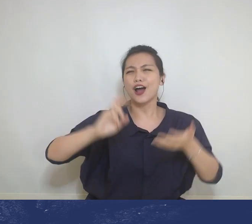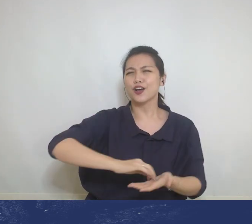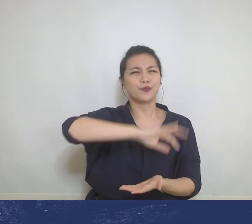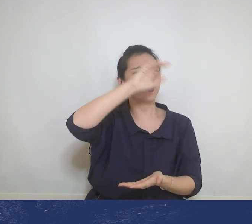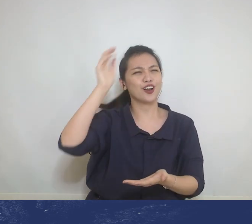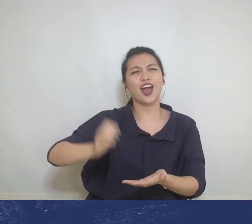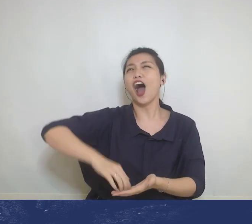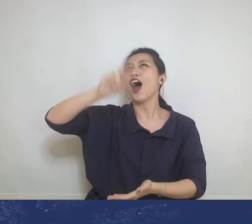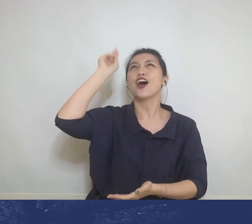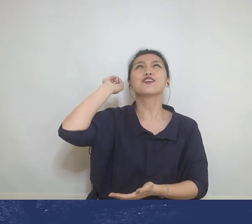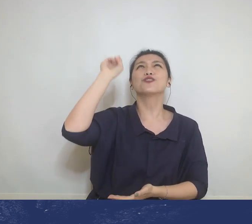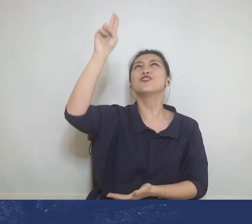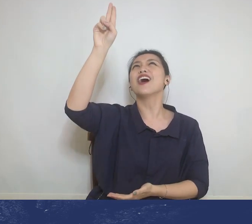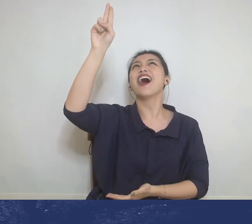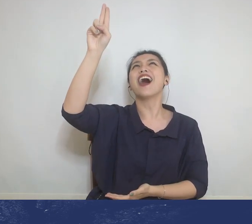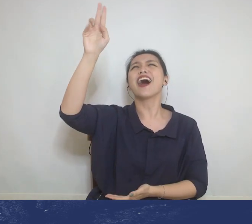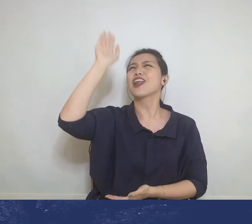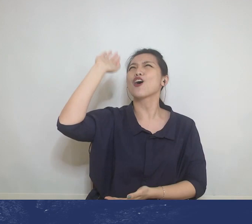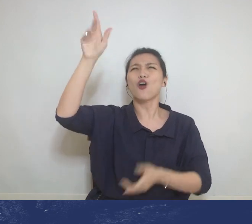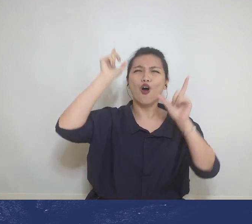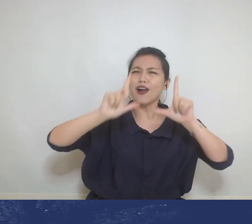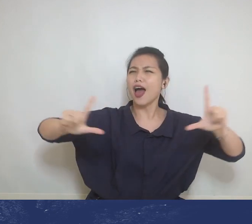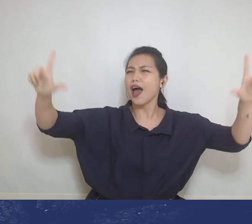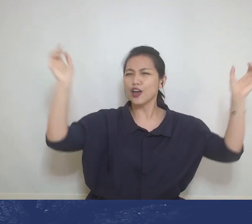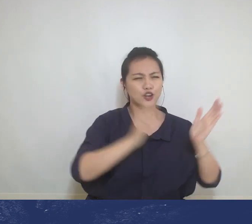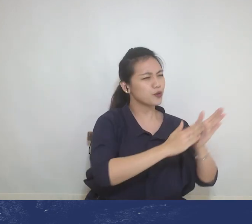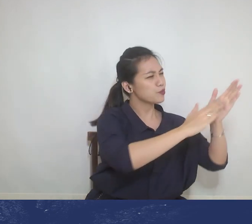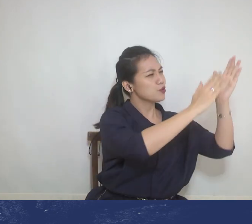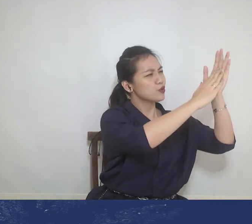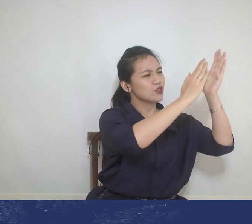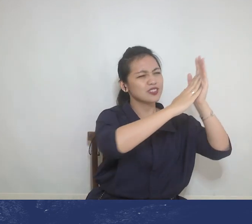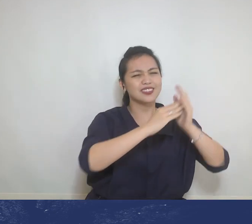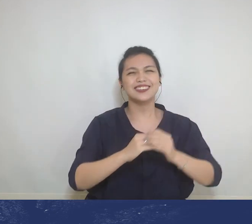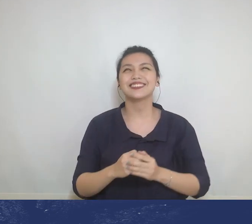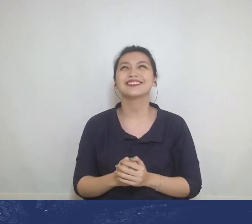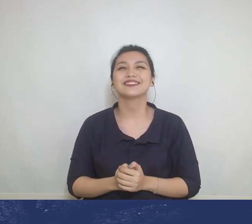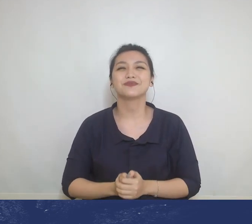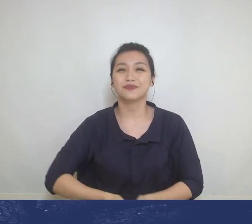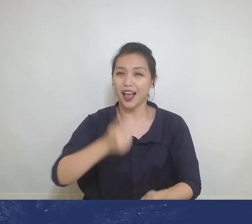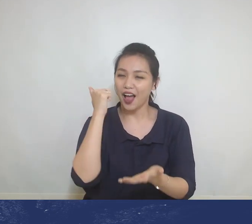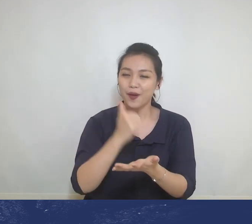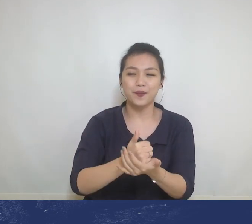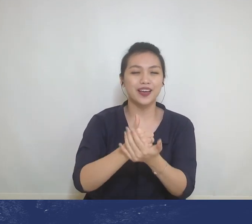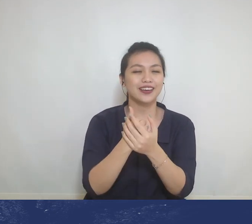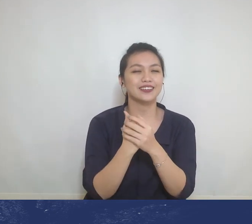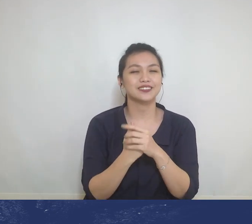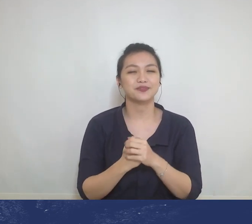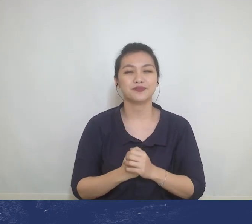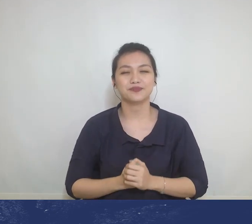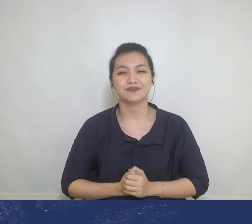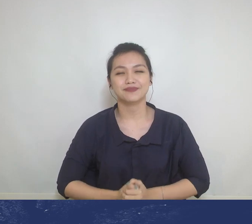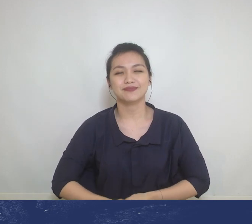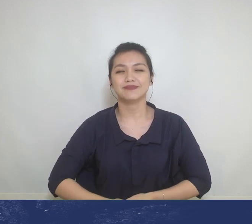Kemuliaan yang terbaik buat Tuhan kita, sebab Dia yang layak dipuji, dimuliakan, ditinggikan. Haleluya. Amin Tuhan.